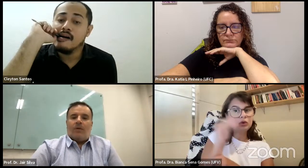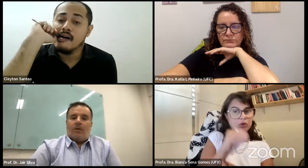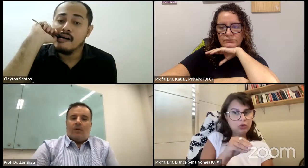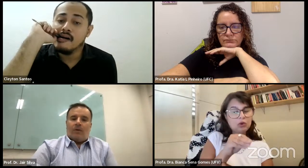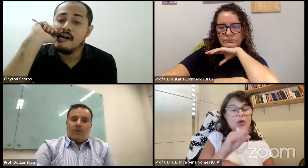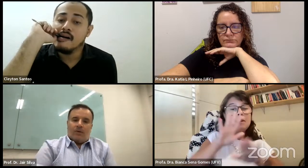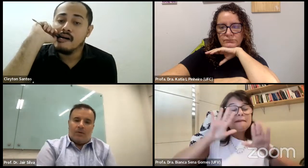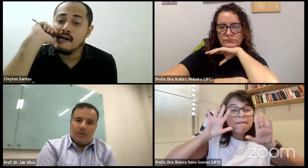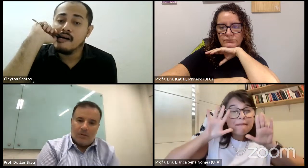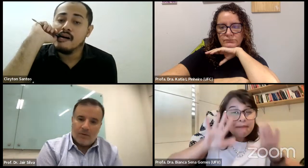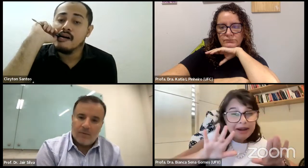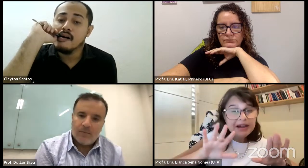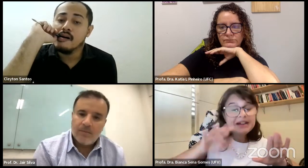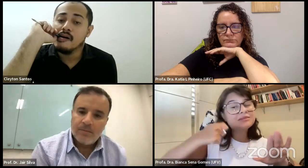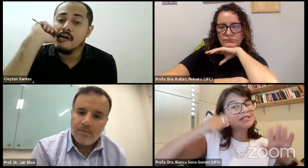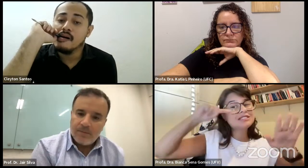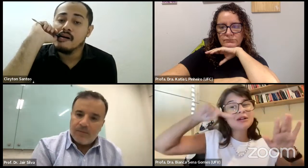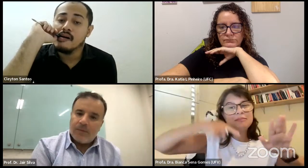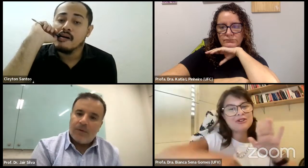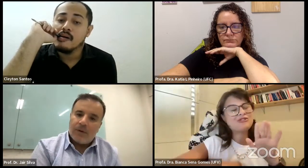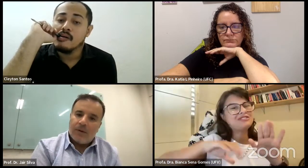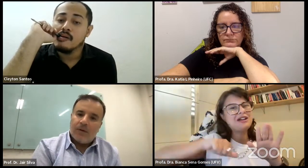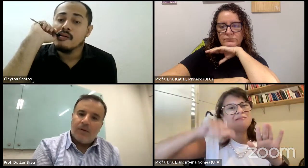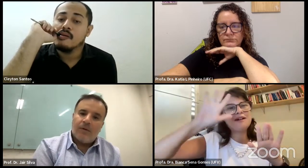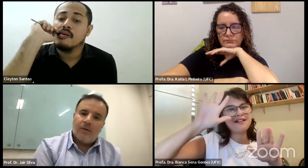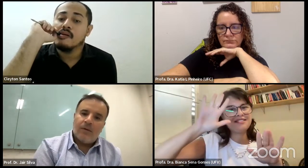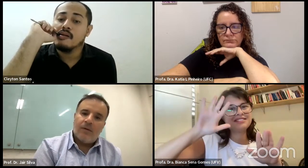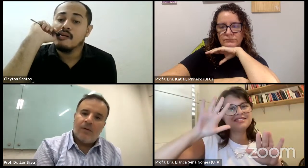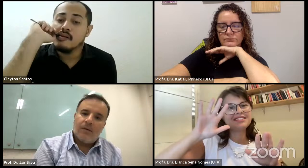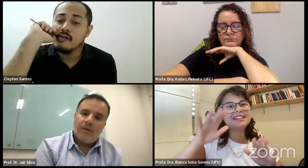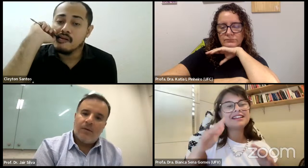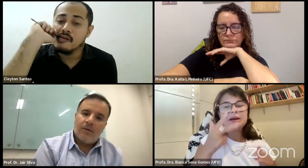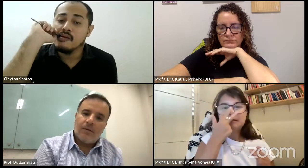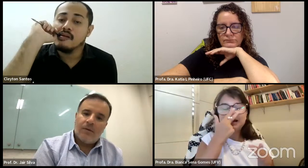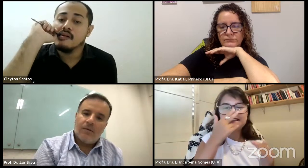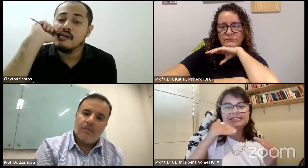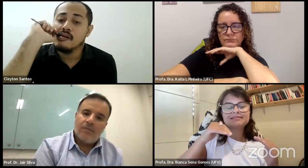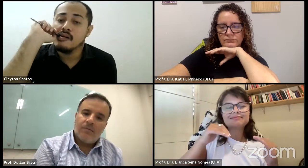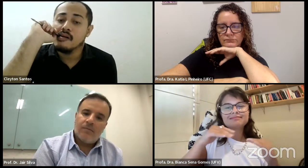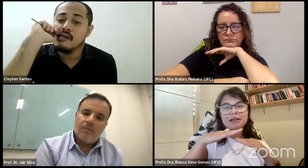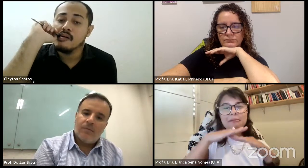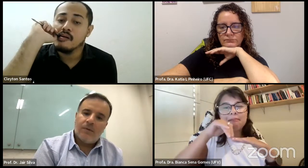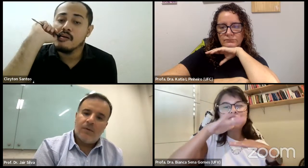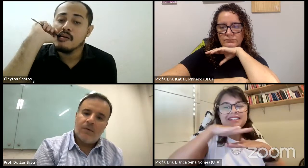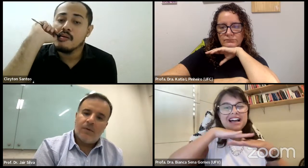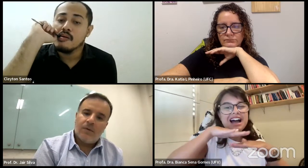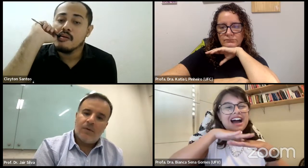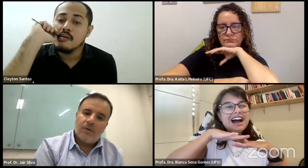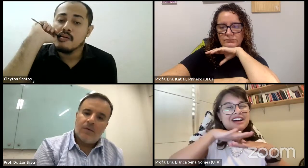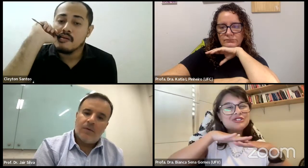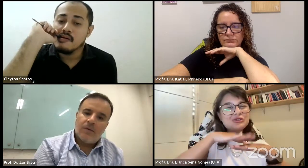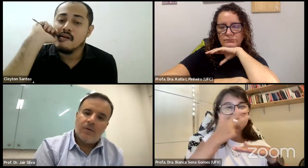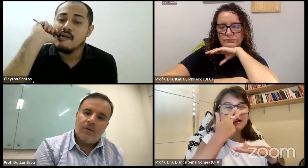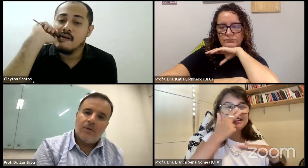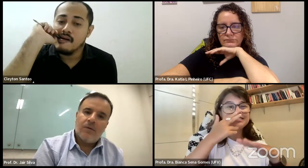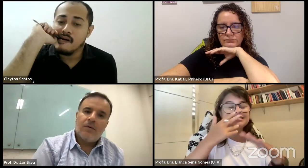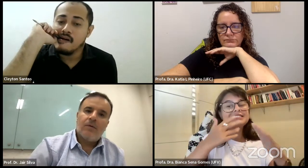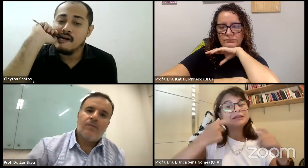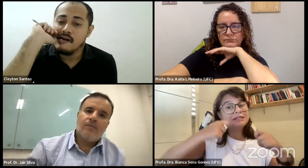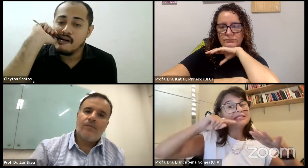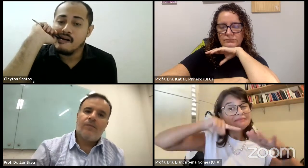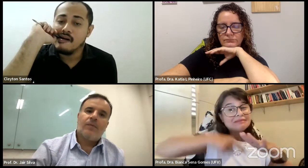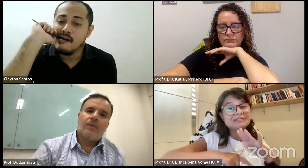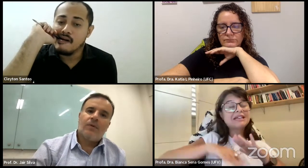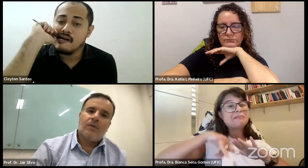Acho muito importante, sim, você colocar outras bases, mas, de fato, aprofundar essa sua